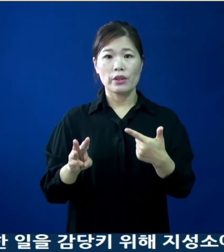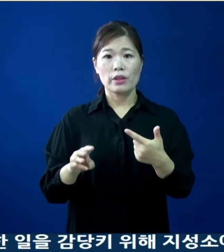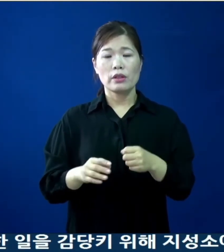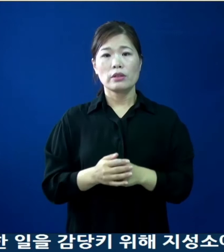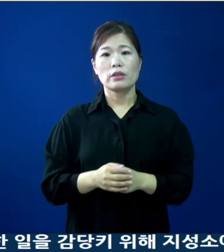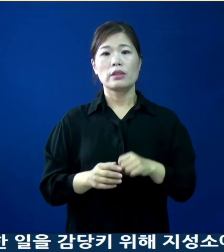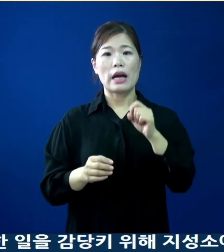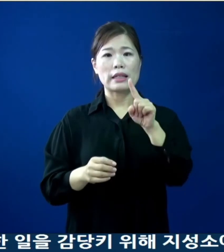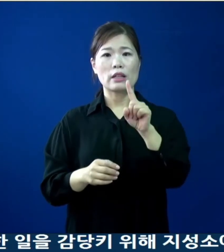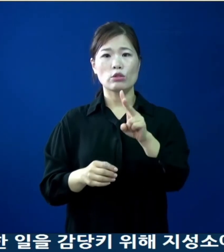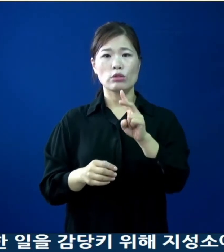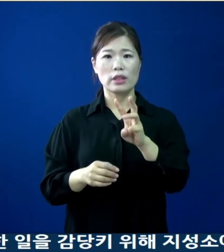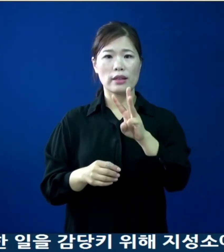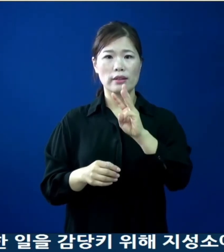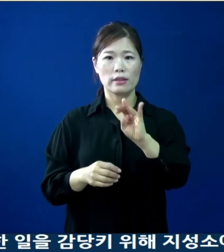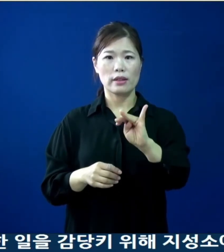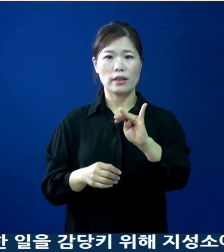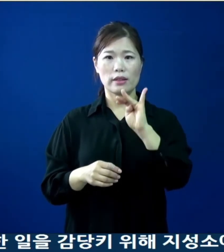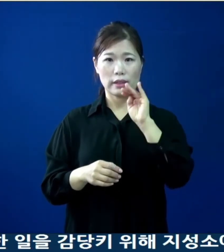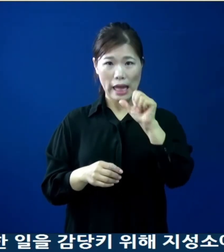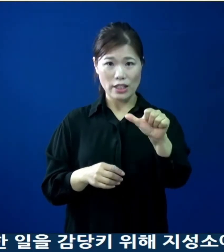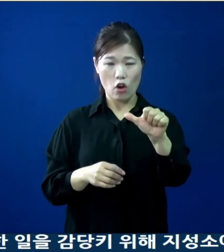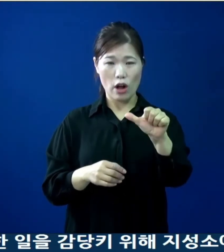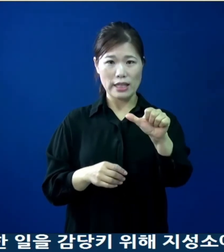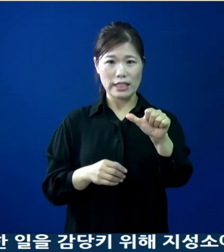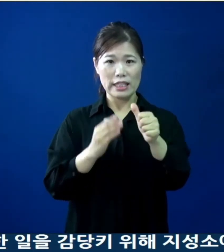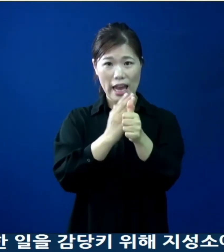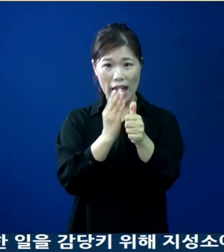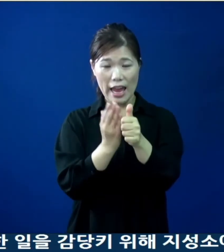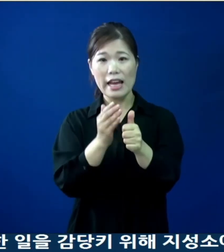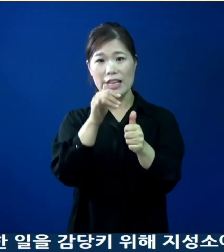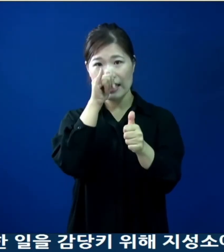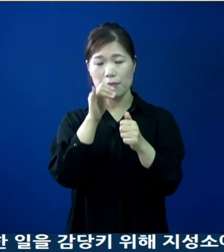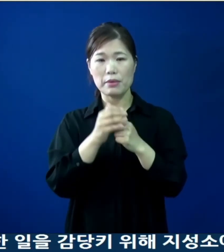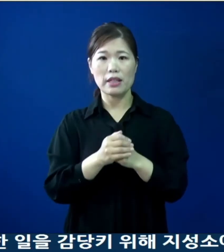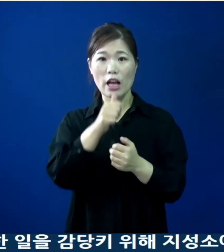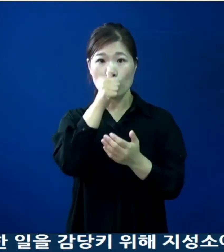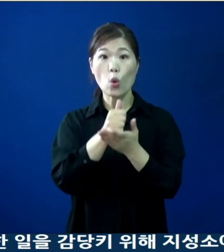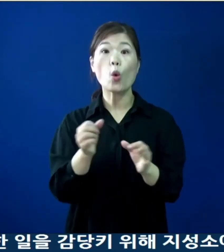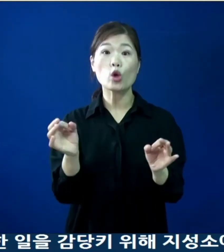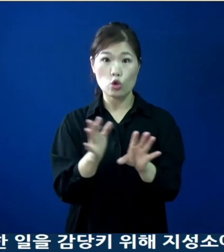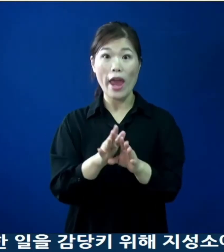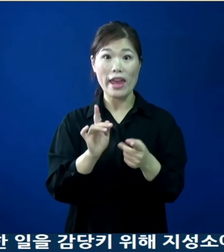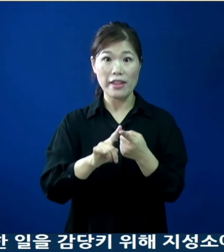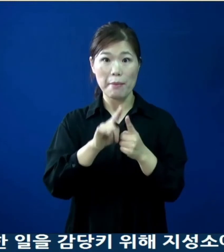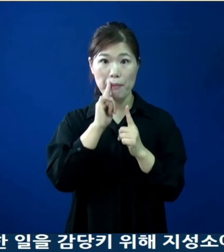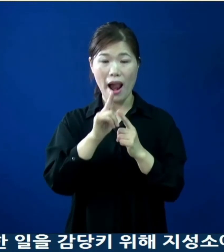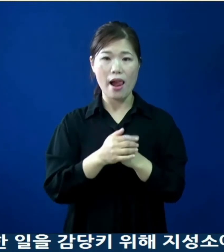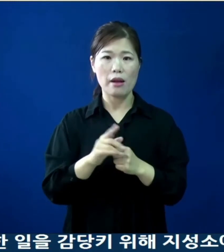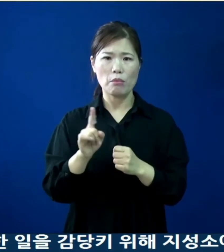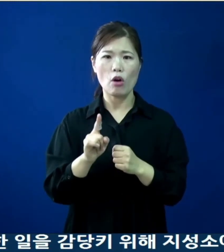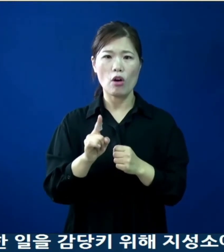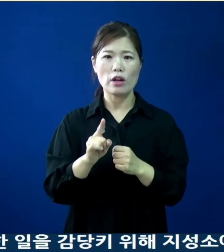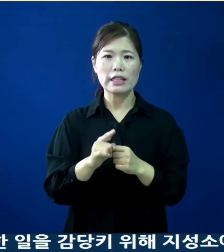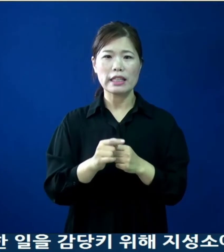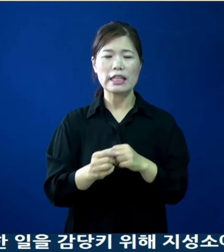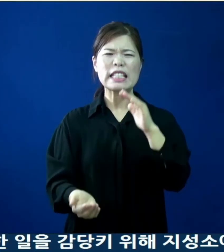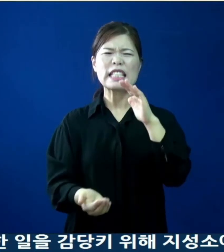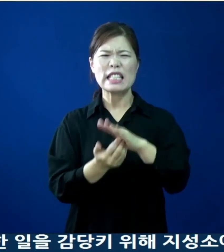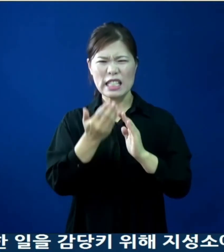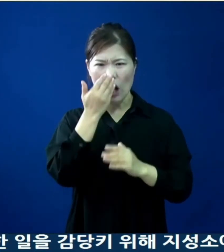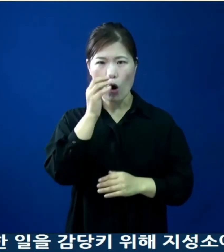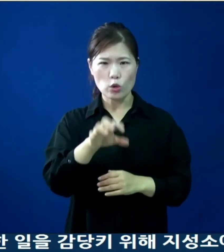5가지 속죄에 관한 목록들이 나오는데 같이 한번 읽겠습니다. 지성소를